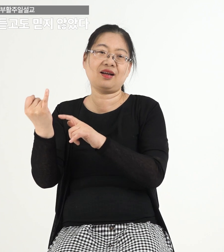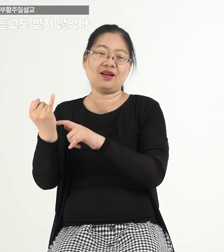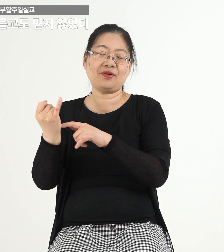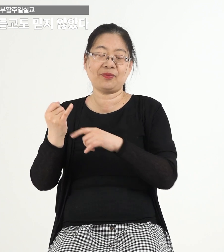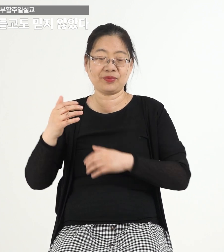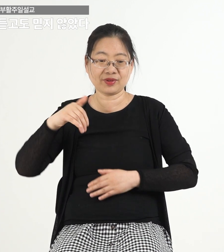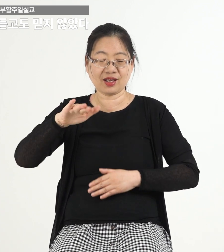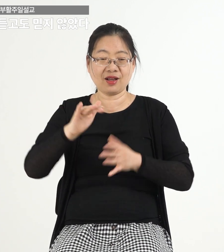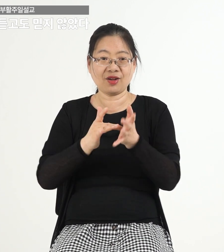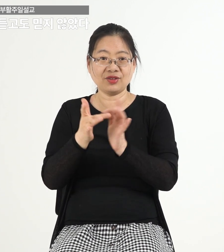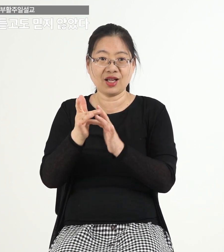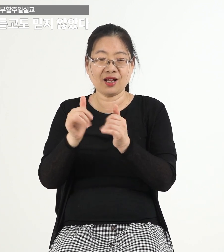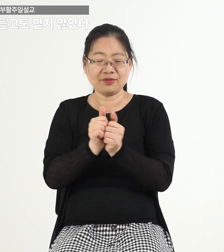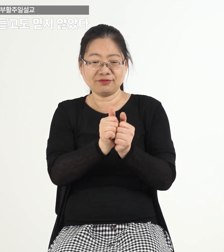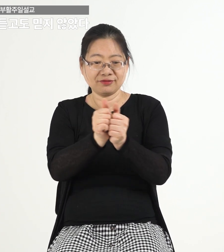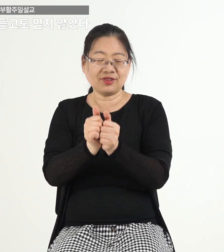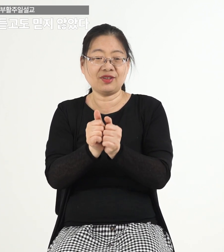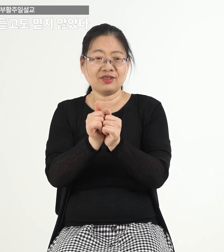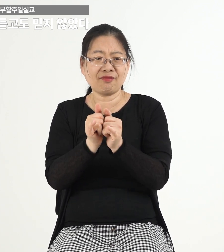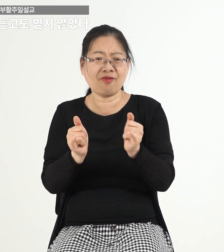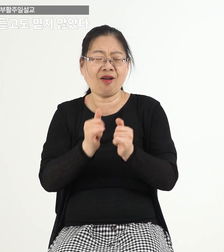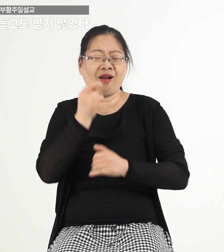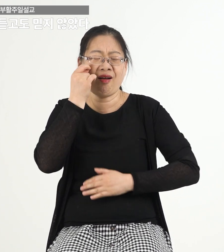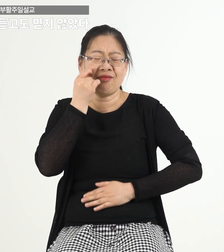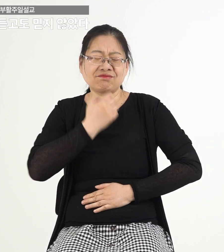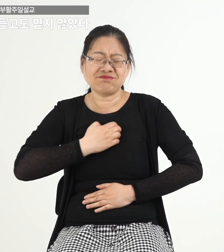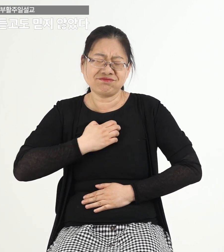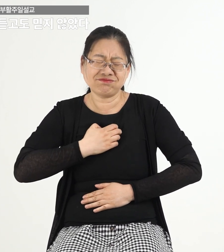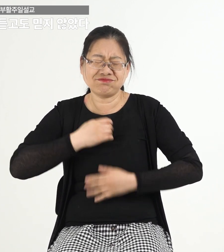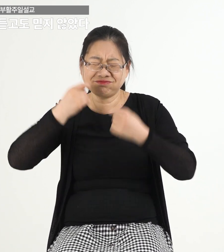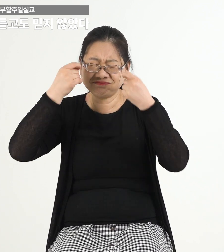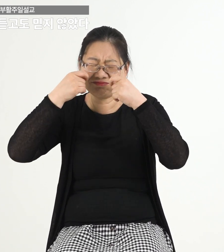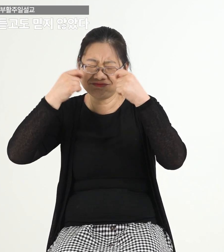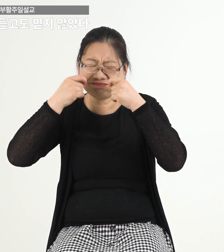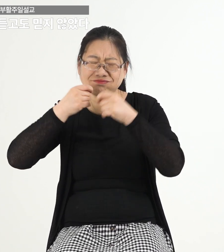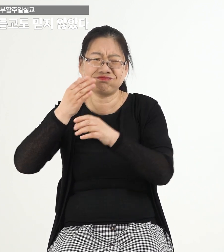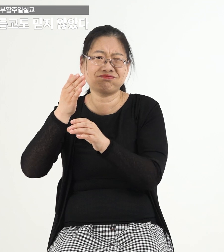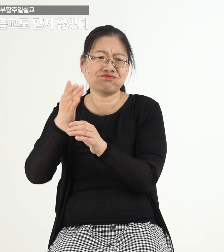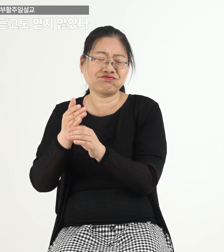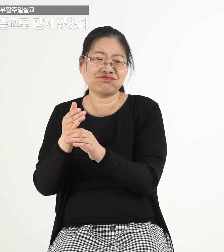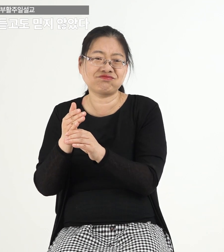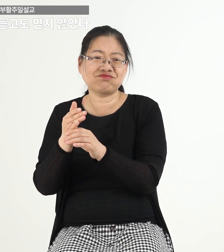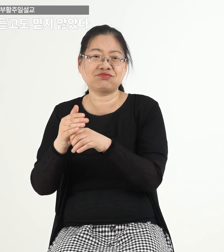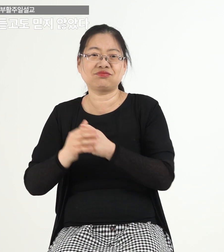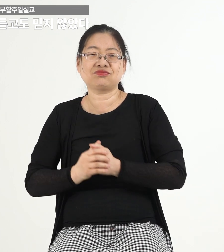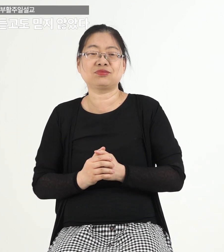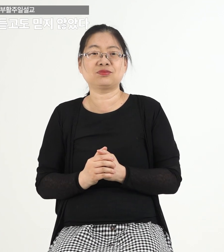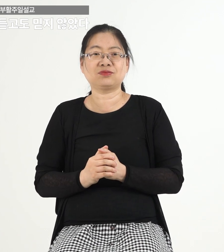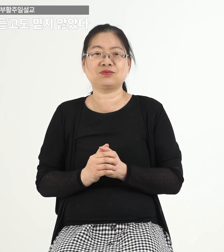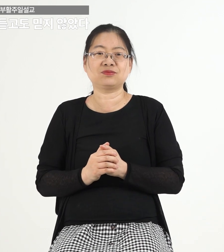예수와 함께하던 사람들이 슬퍼하며 울고 있는 중에